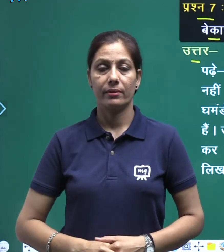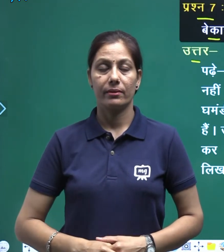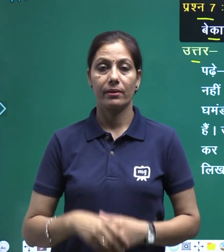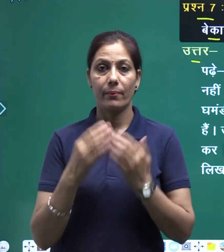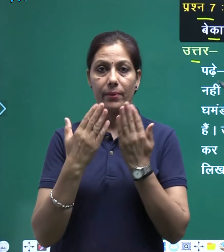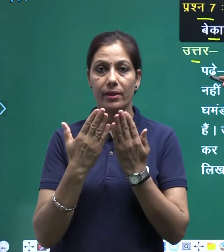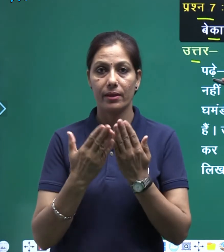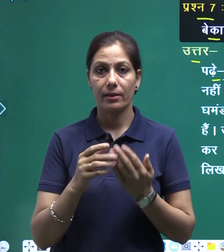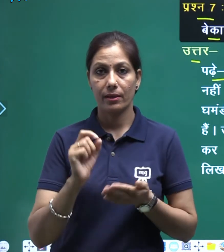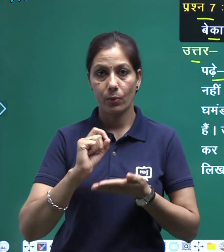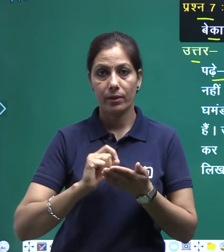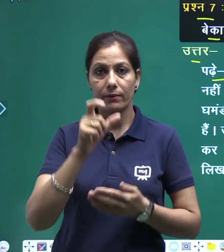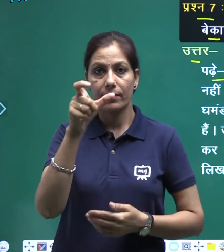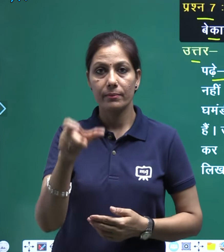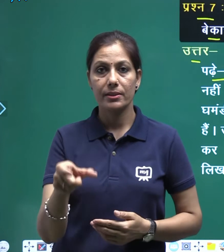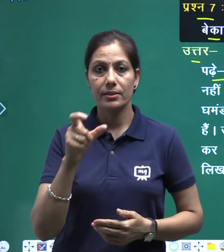पढ़े लिखे लोग